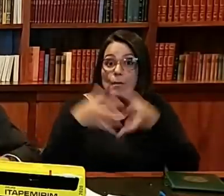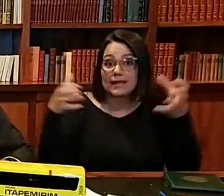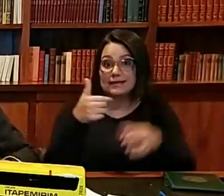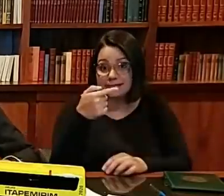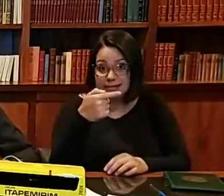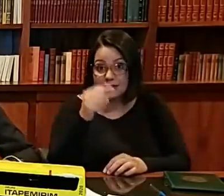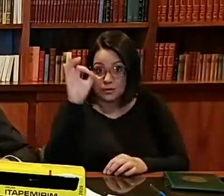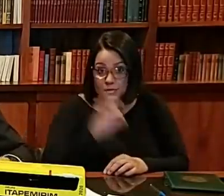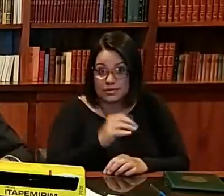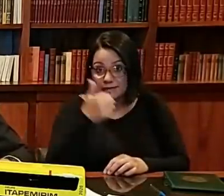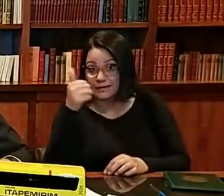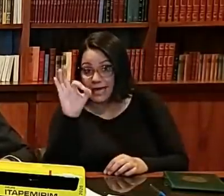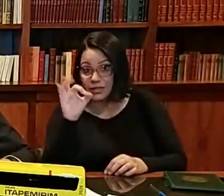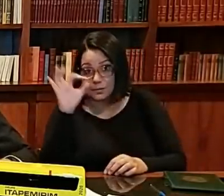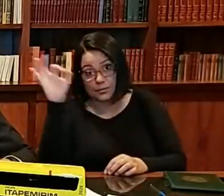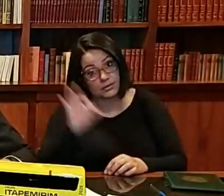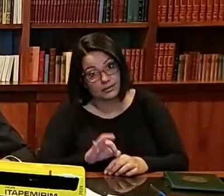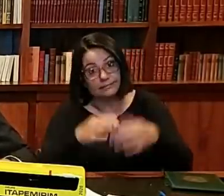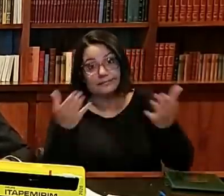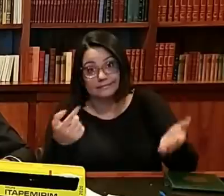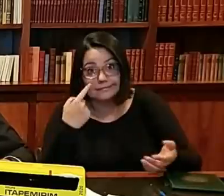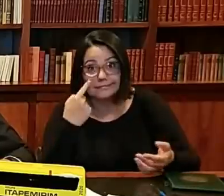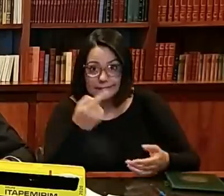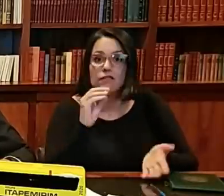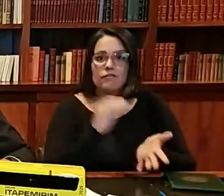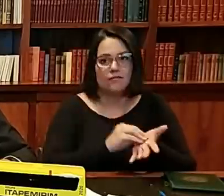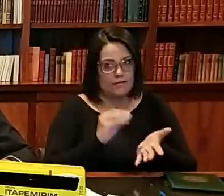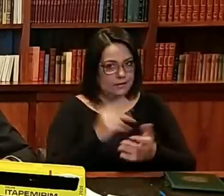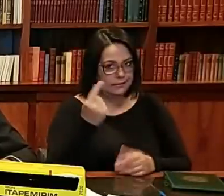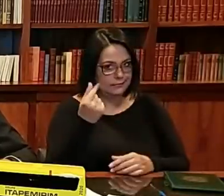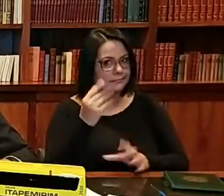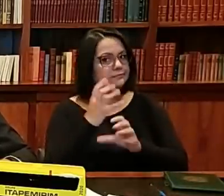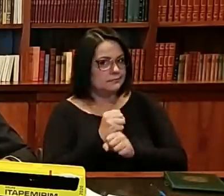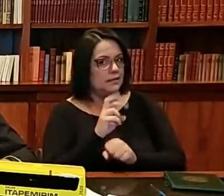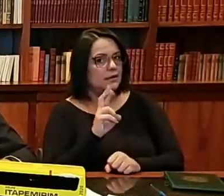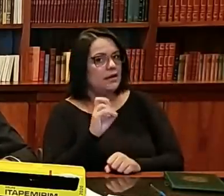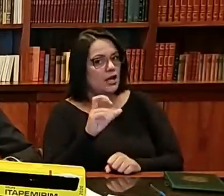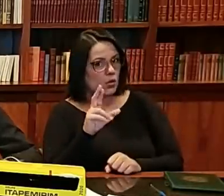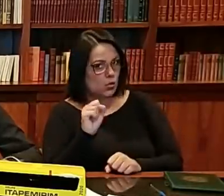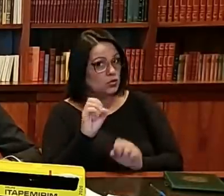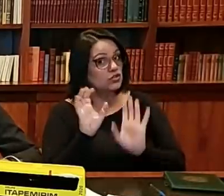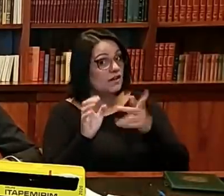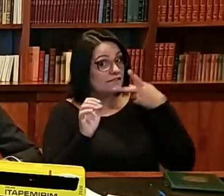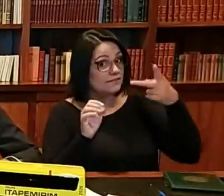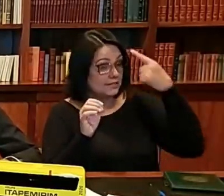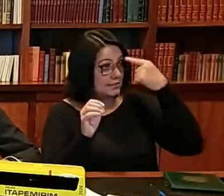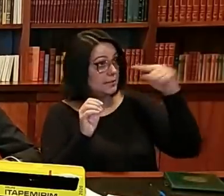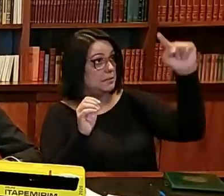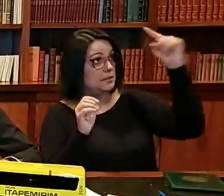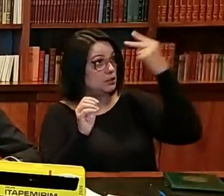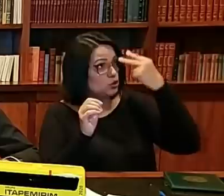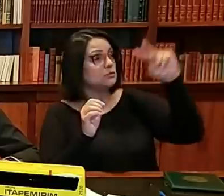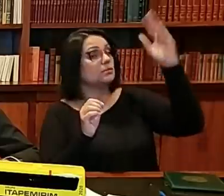quanto isso dá de retorno. Então, falta recurso. Eu lembrei, já falei isso um tempo atrás aqui, não sei se semana passada ou retrasada,